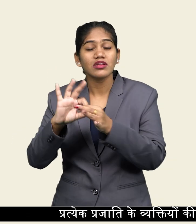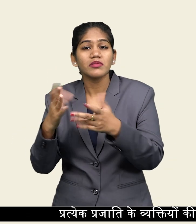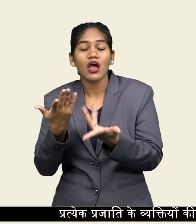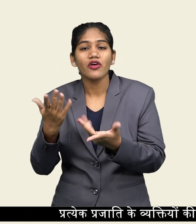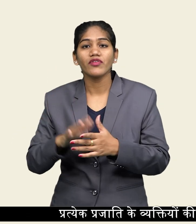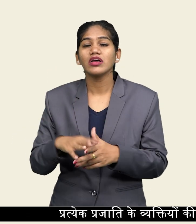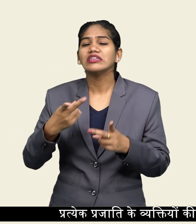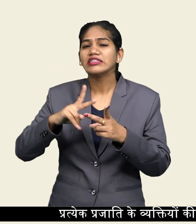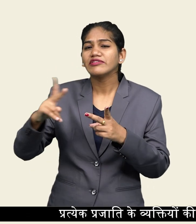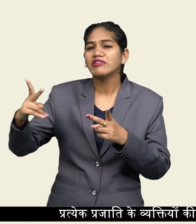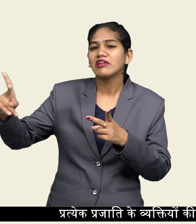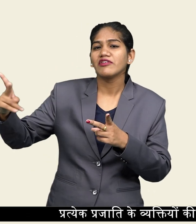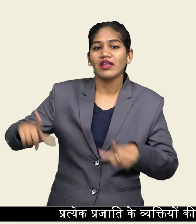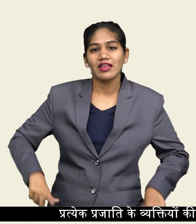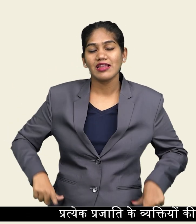है।